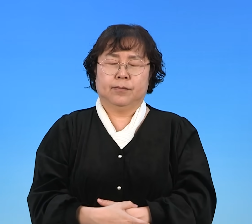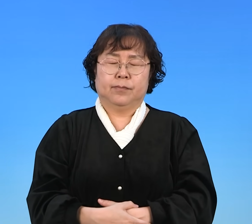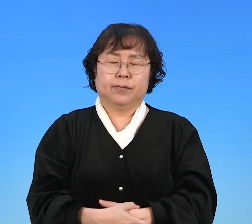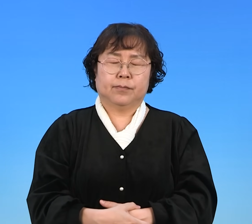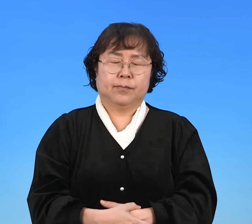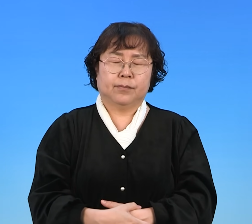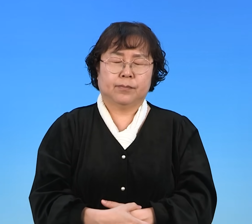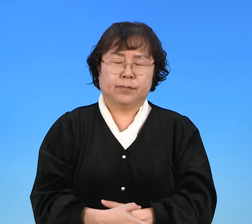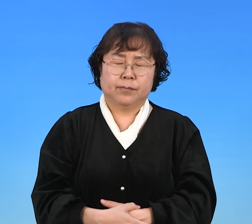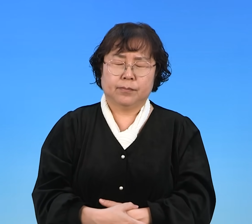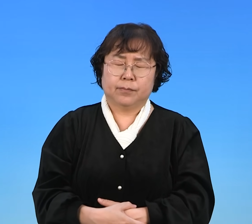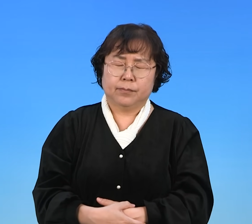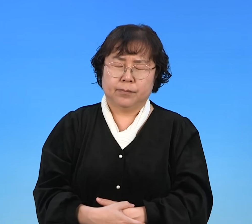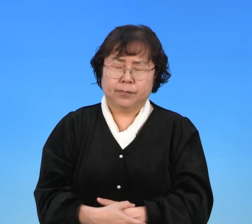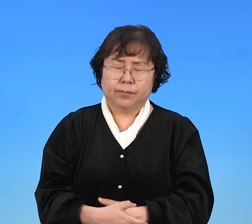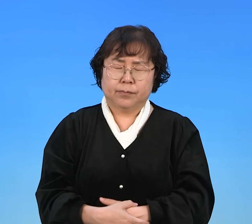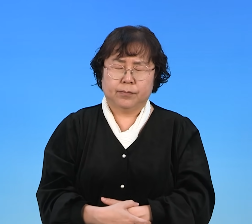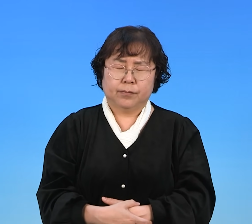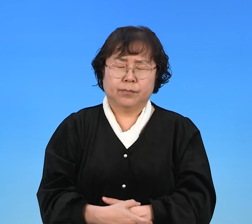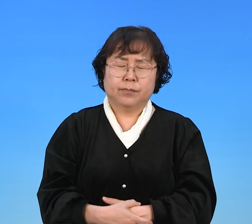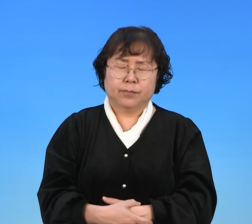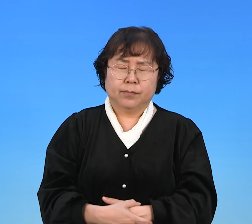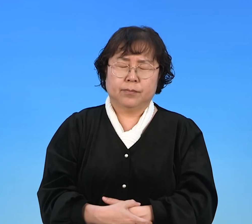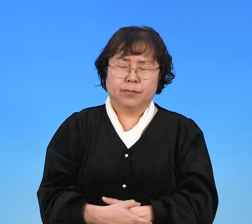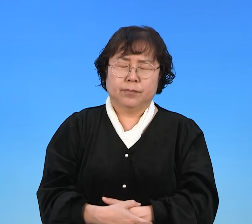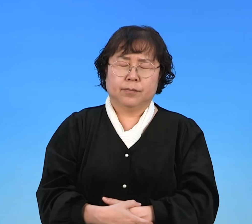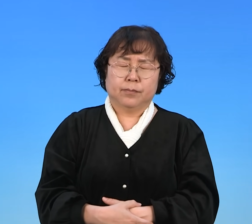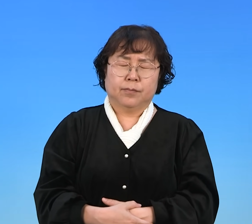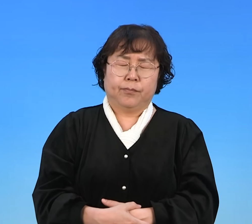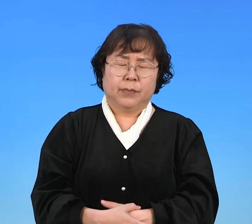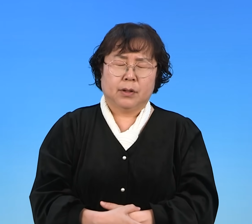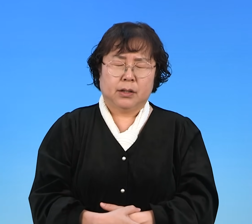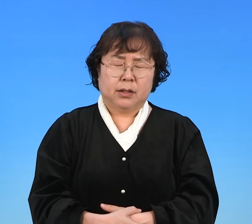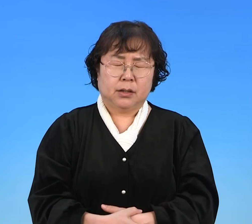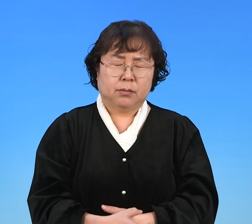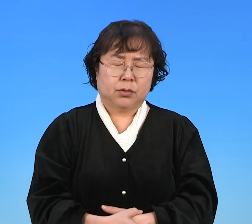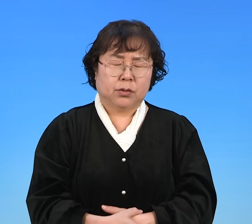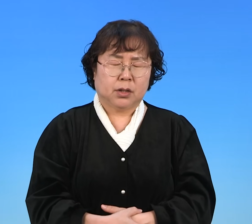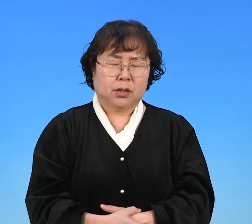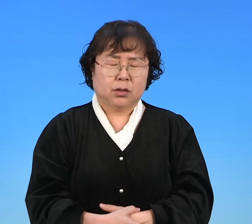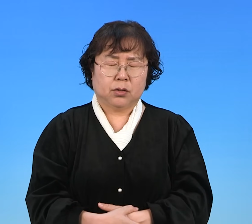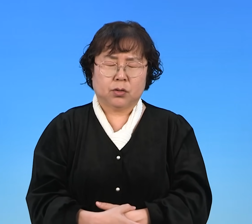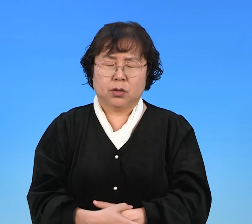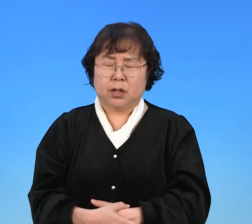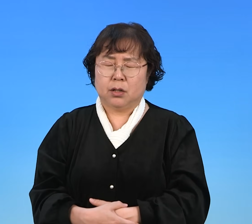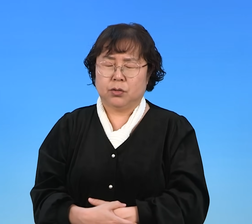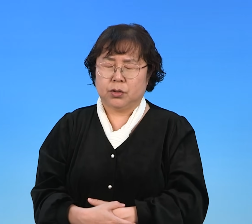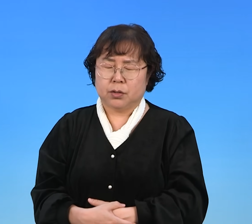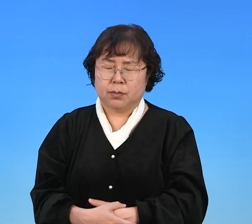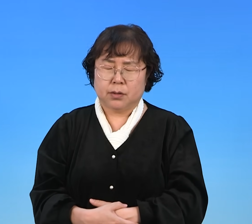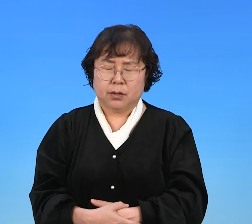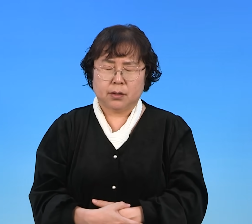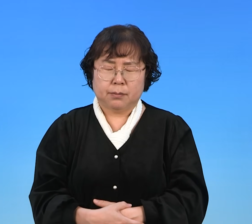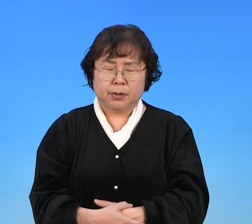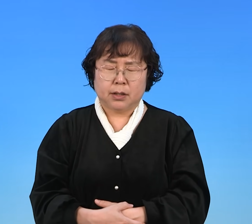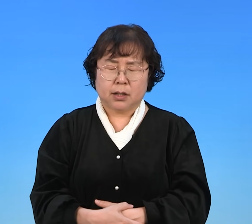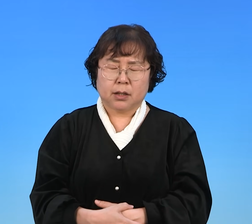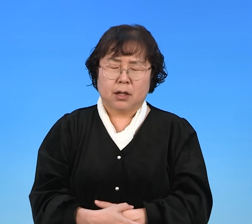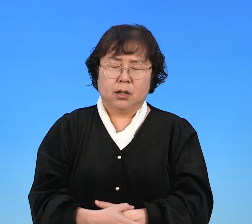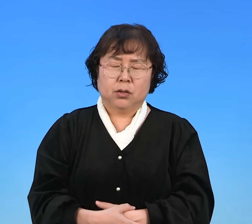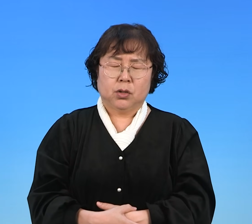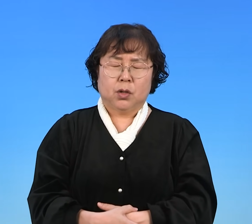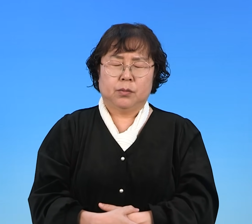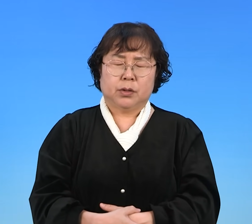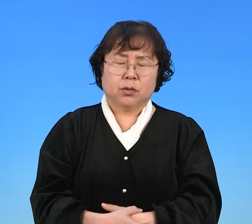주신 말씀을 마음에 새기기를 원합니다. 하나님, 우리가 이 땅을 살아가면서 아버지, 여호와는 나의 힘이 세나여